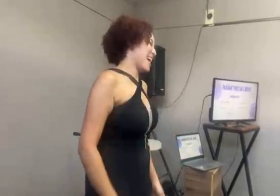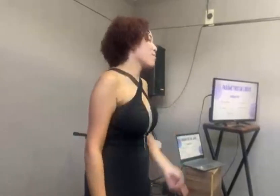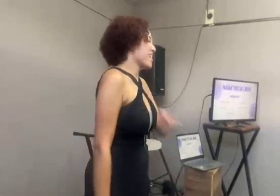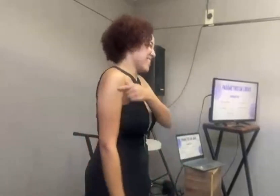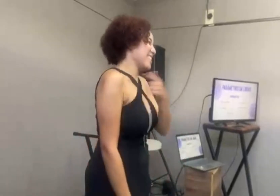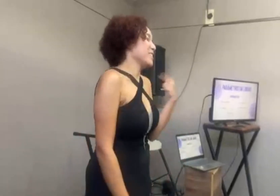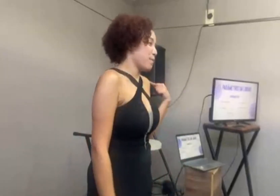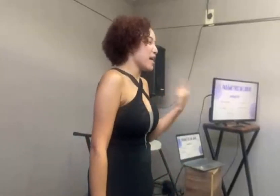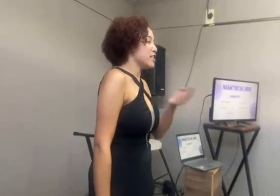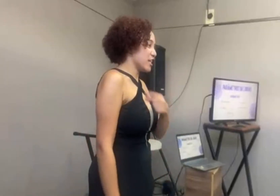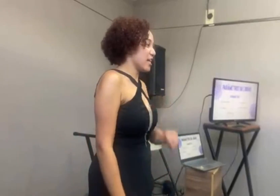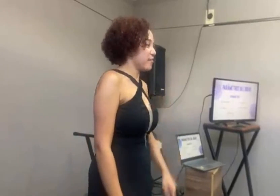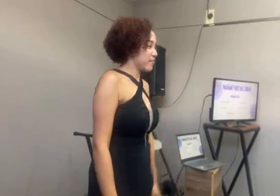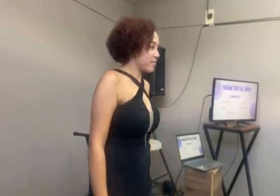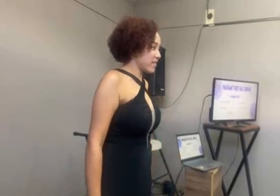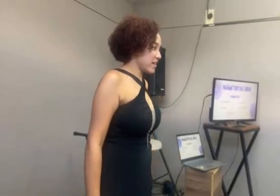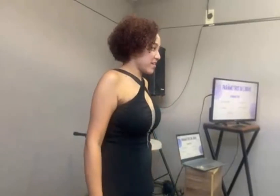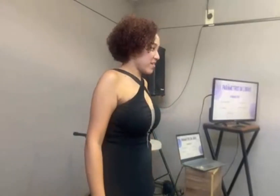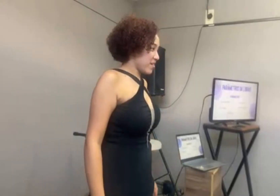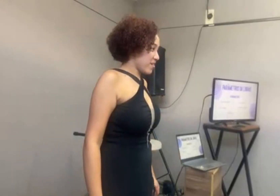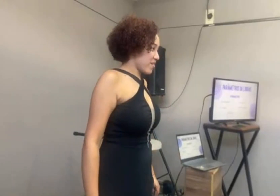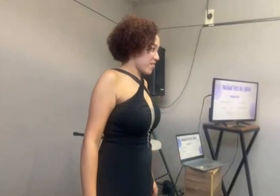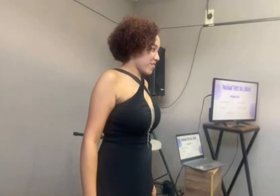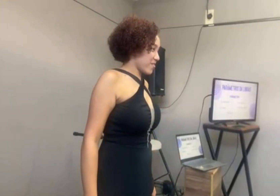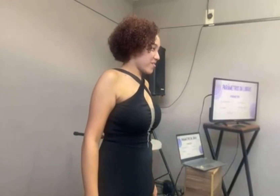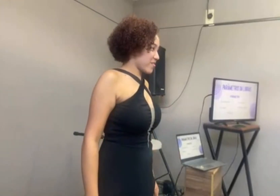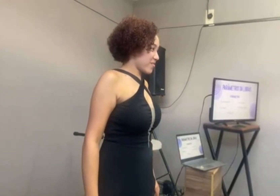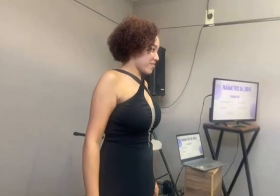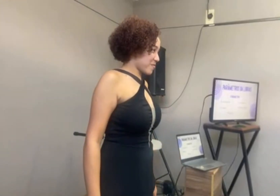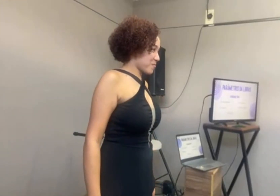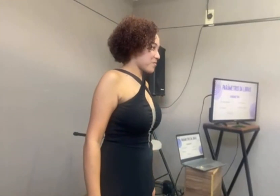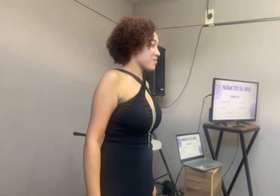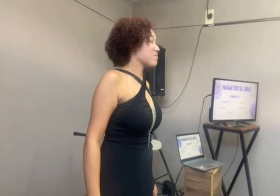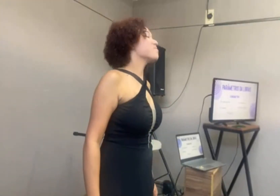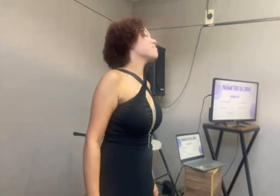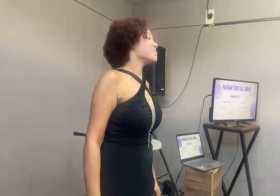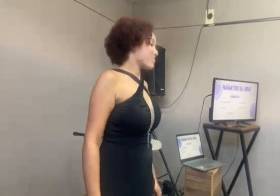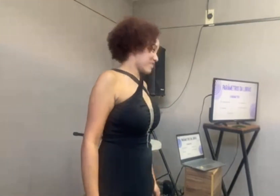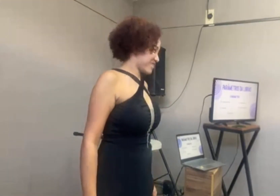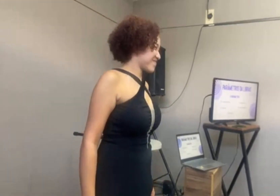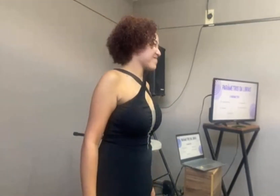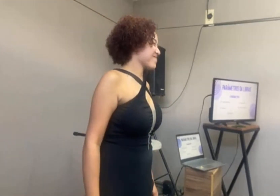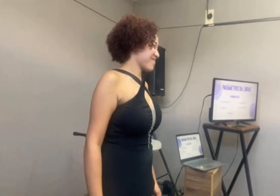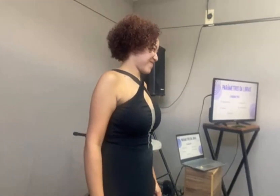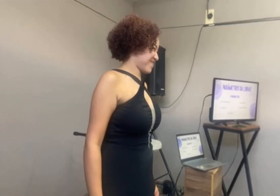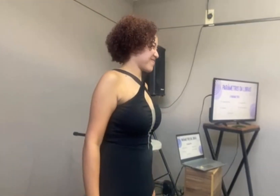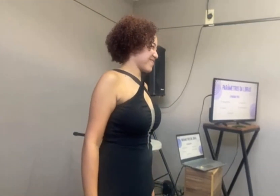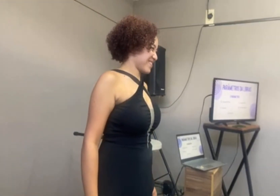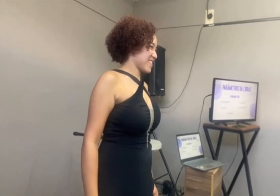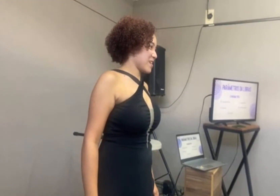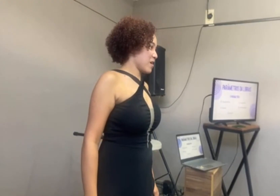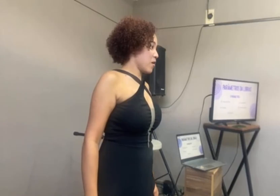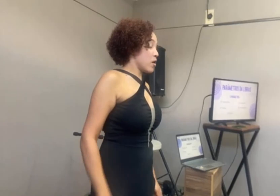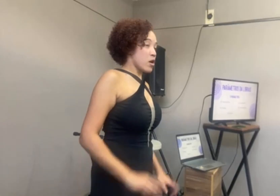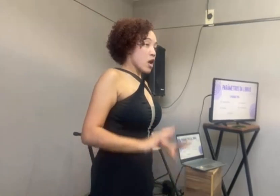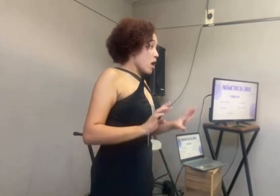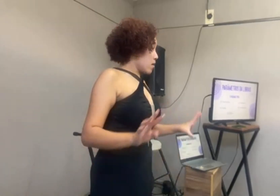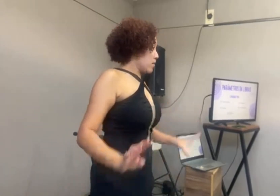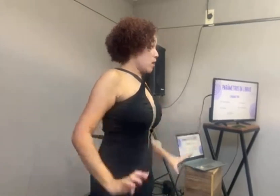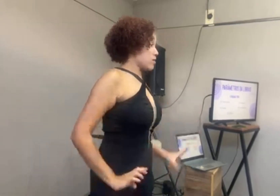É porque às vezes a gente perde, né? Não, e pode, igual você falou, que pode mudar a configuração. Às vezes, se eu fizer com outro significado. Não, você